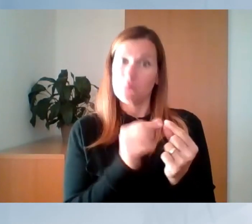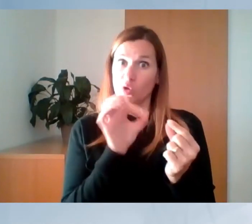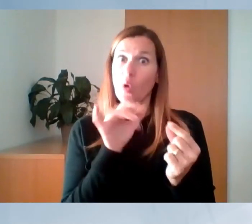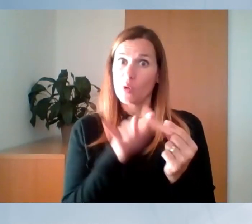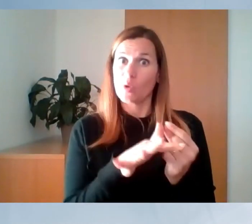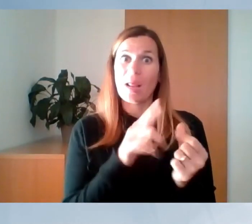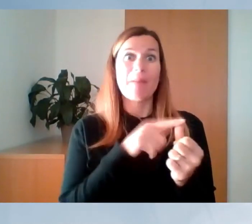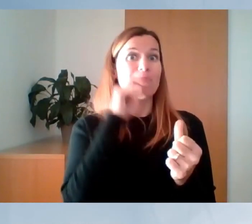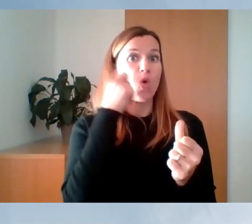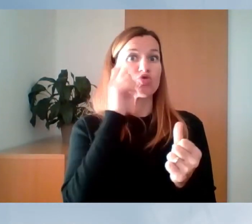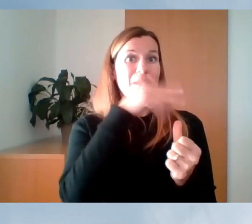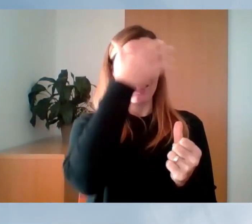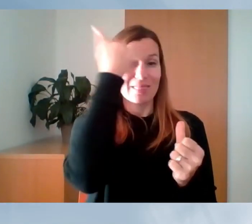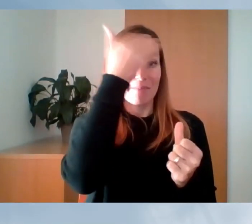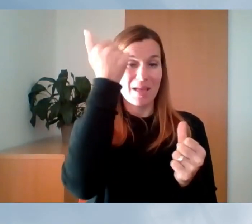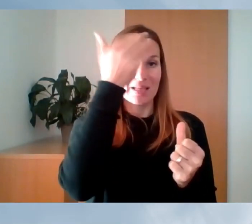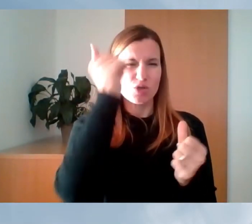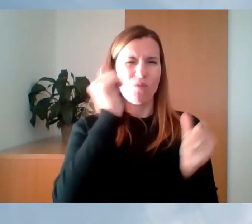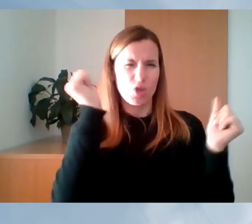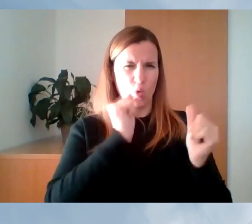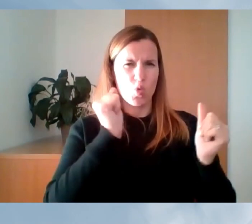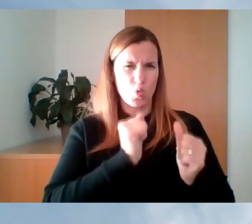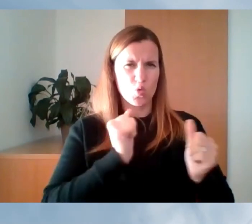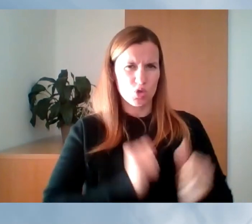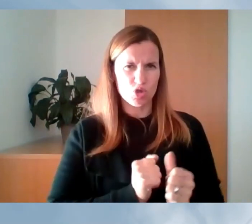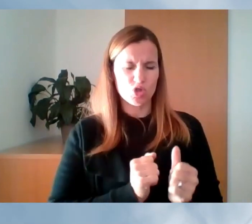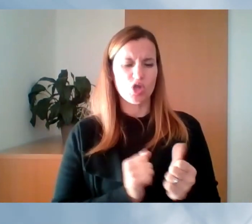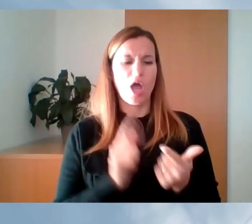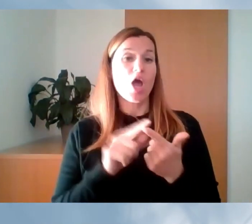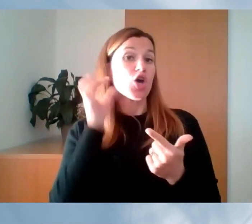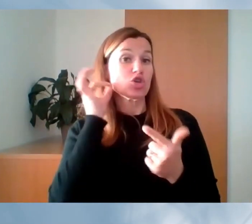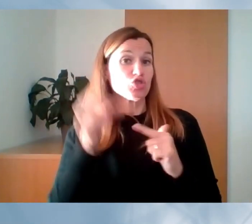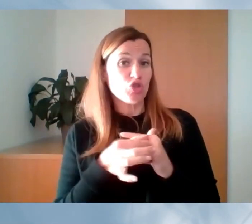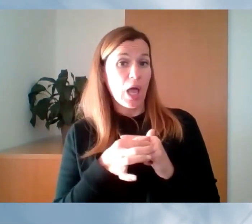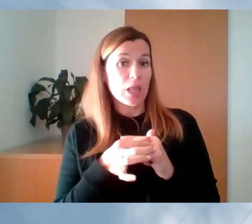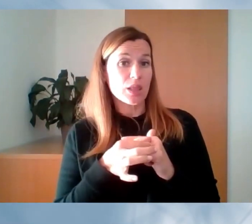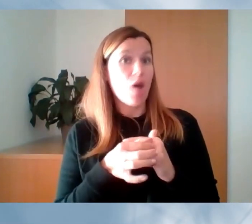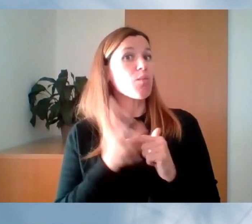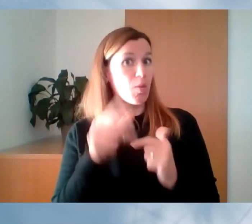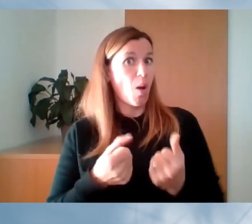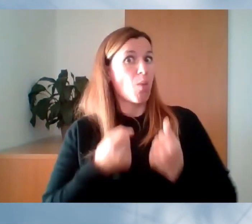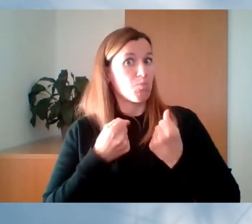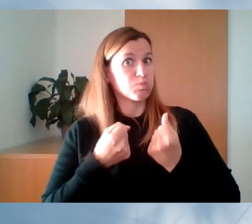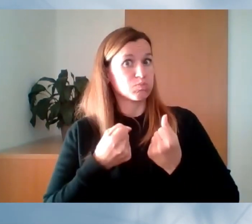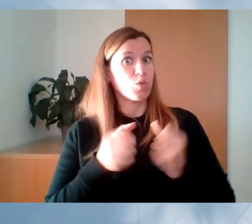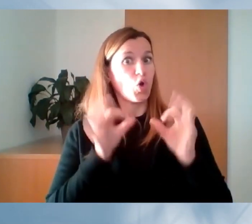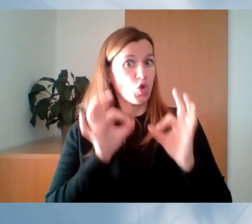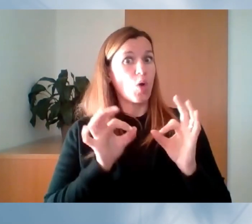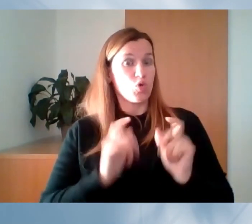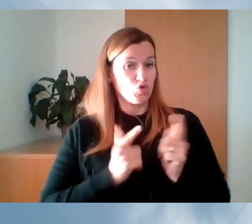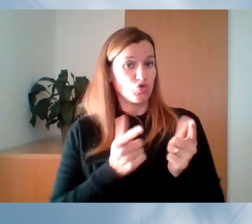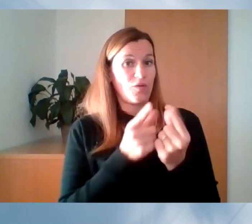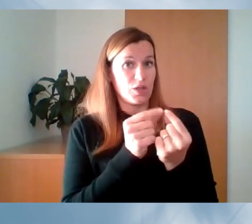dobro shajata. Mož ima demenco, če dalje hujšo, žena pa je pri močeh